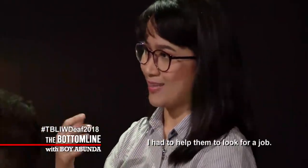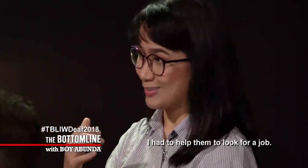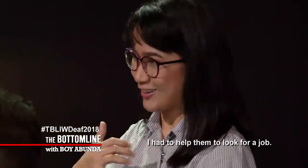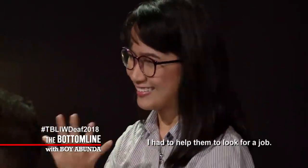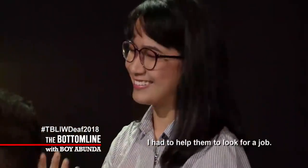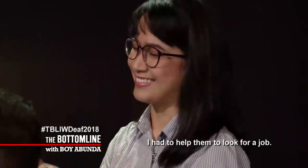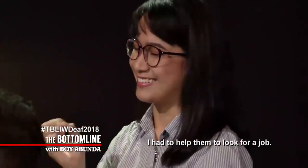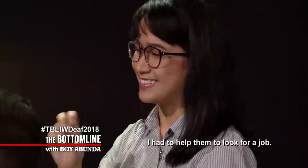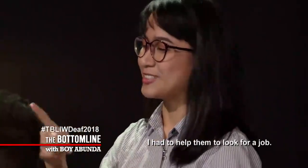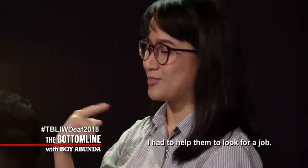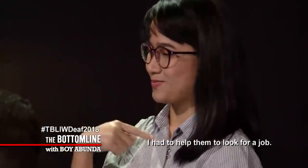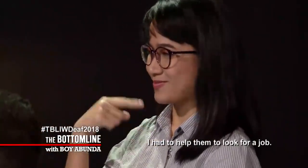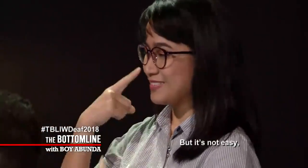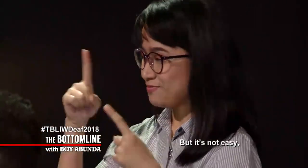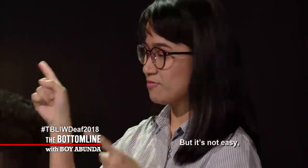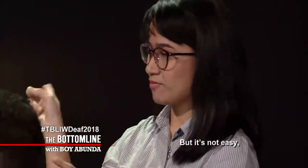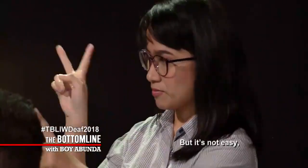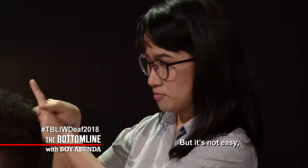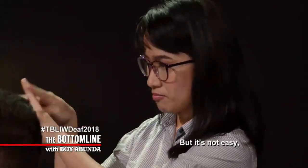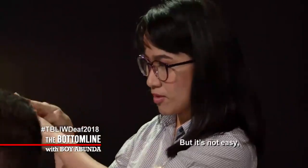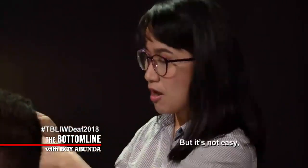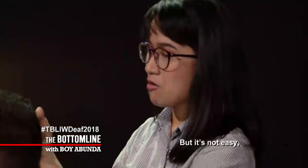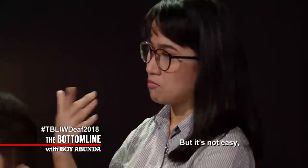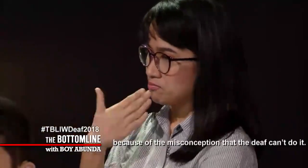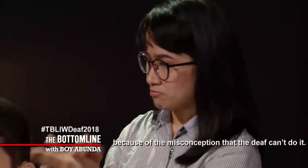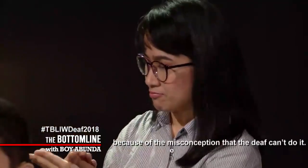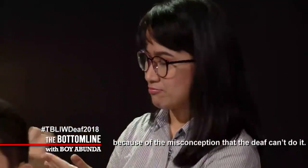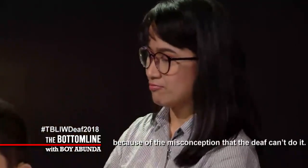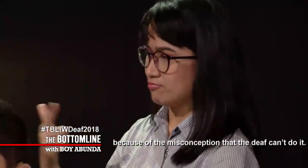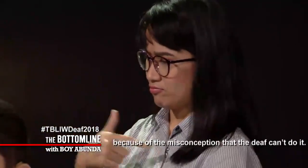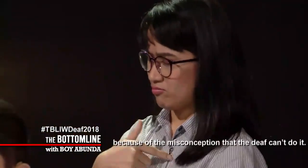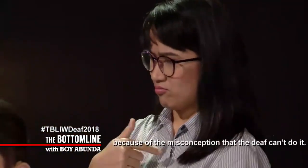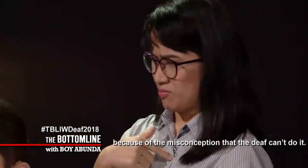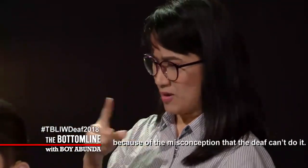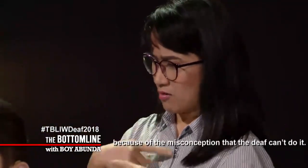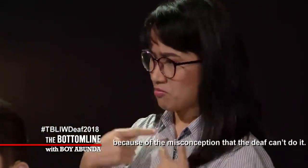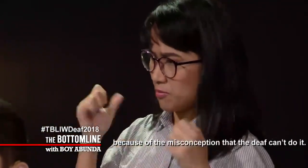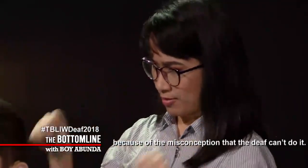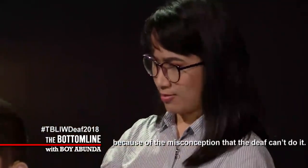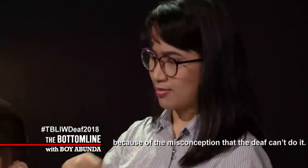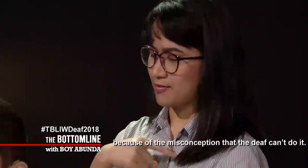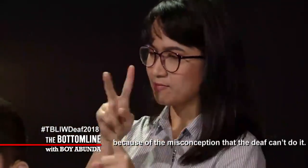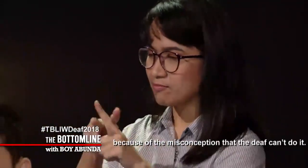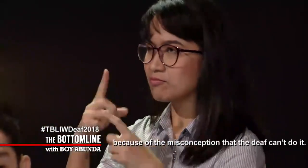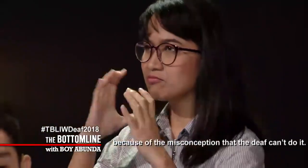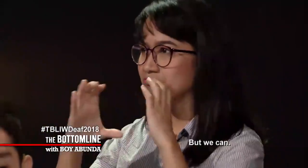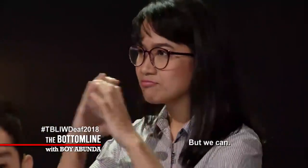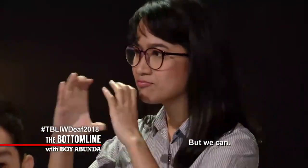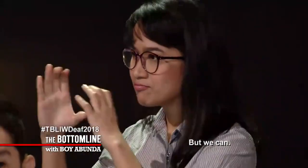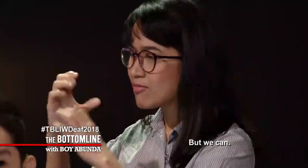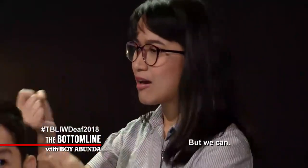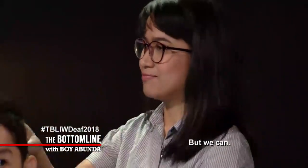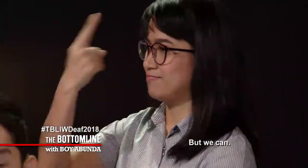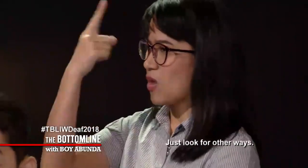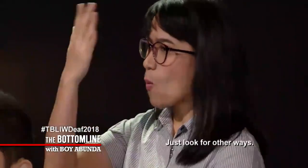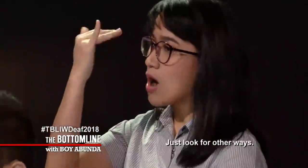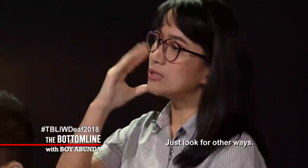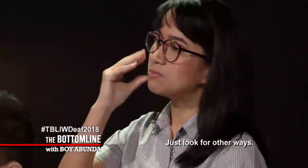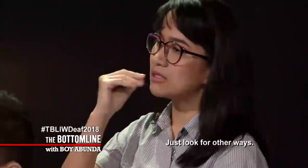makahanap ng trabaho. But it's not easy. Kasi ito nga yung pananaw, yung misconception, ang deaf hindi kaya. But we